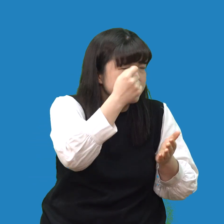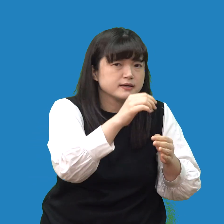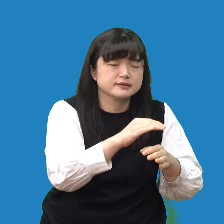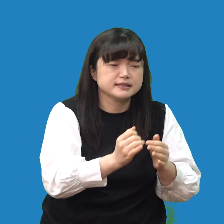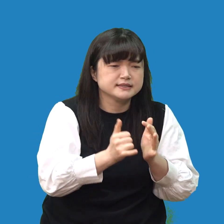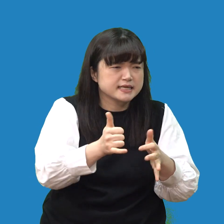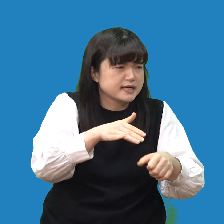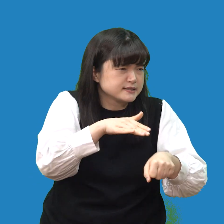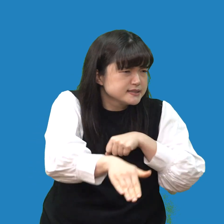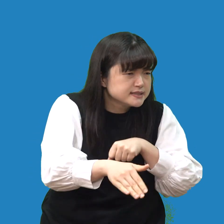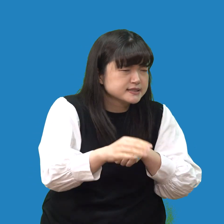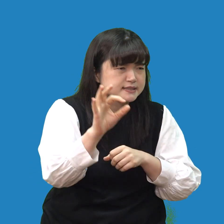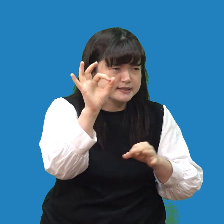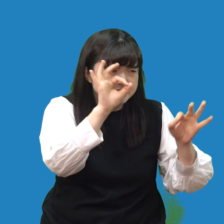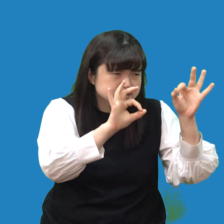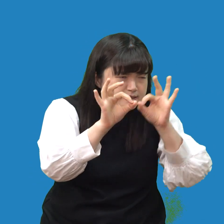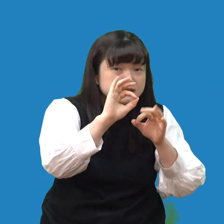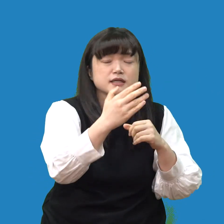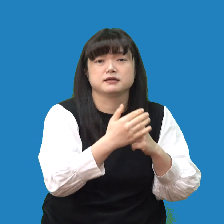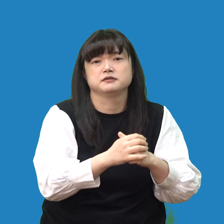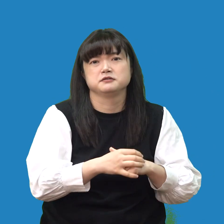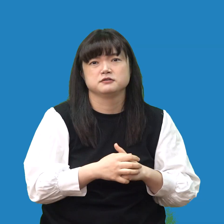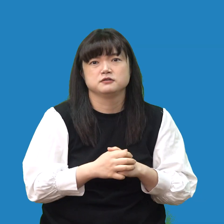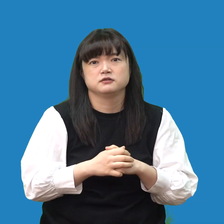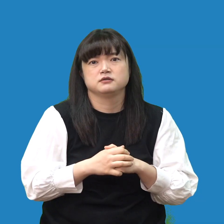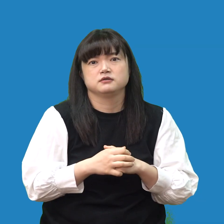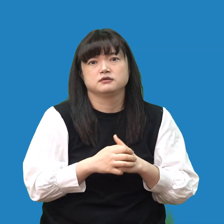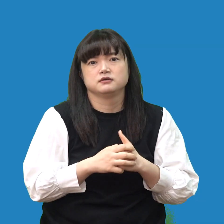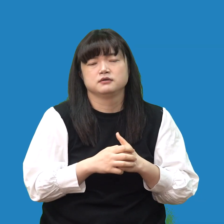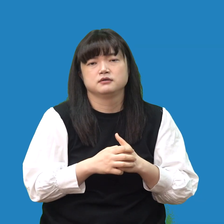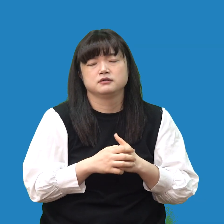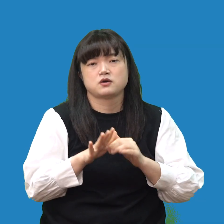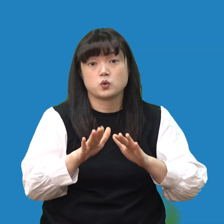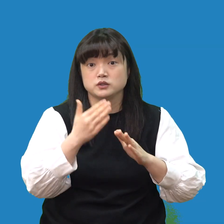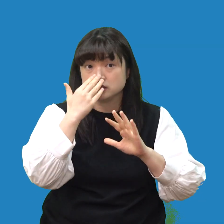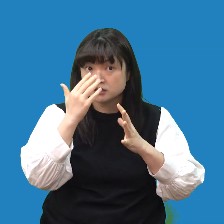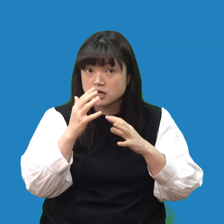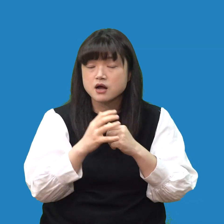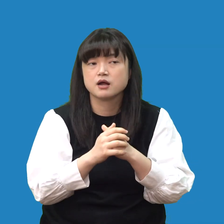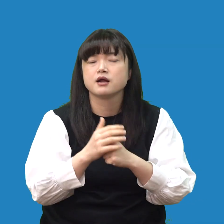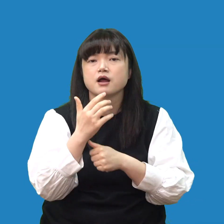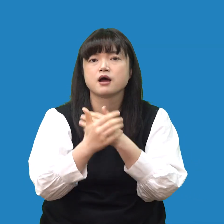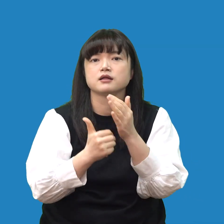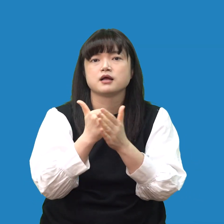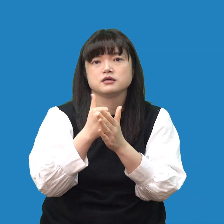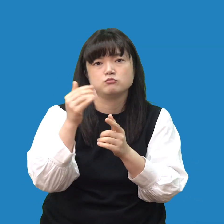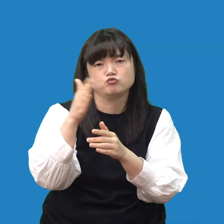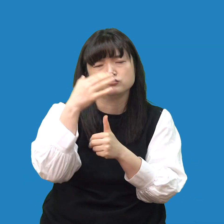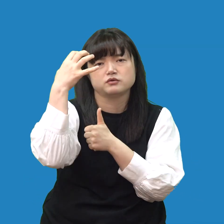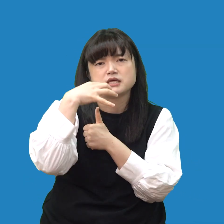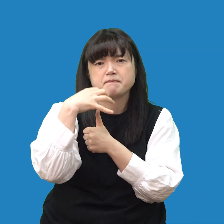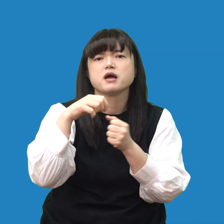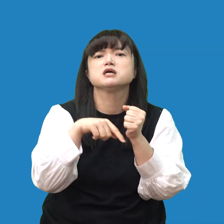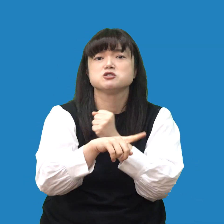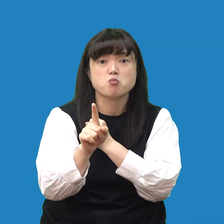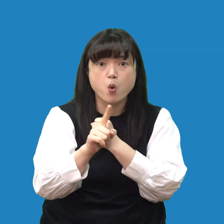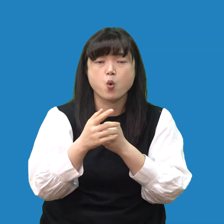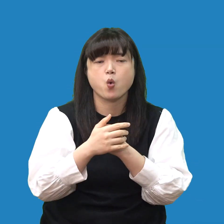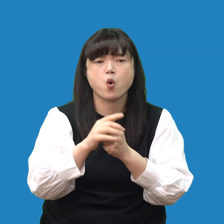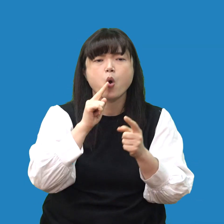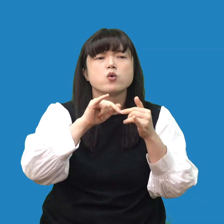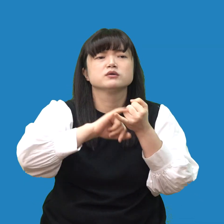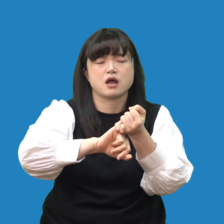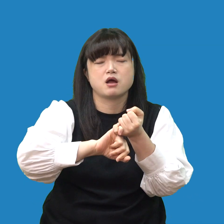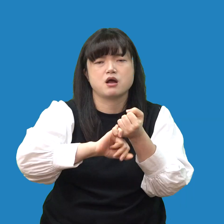세상 방식을 쫓기 바쁜 것입니다. 오늘 이스라엘이 하나님으로부터 책망을 받은 것, 그 언약을